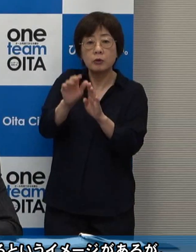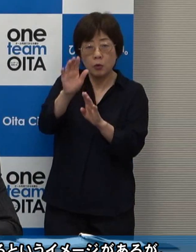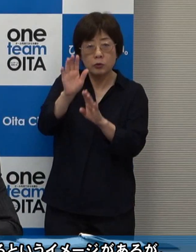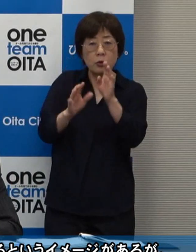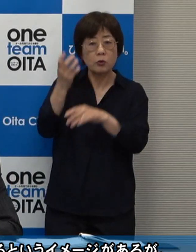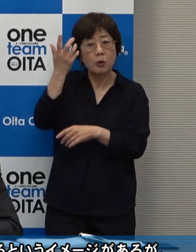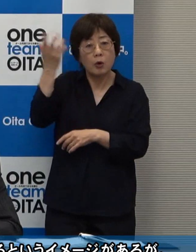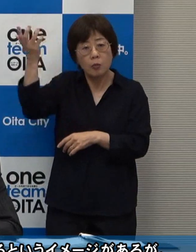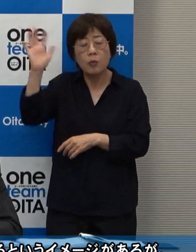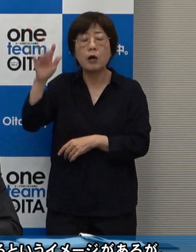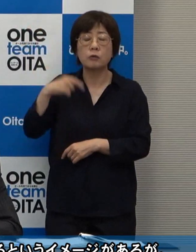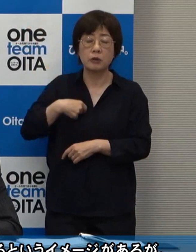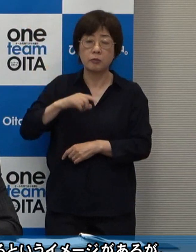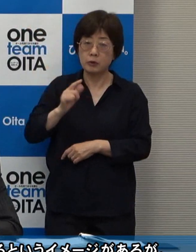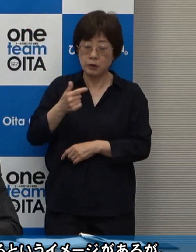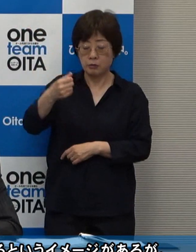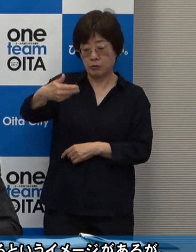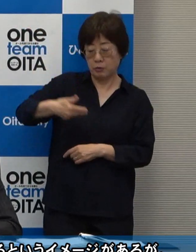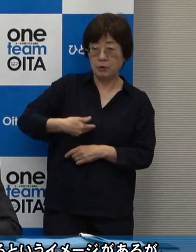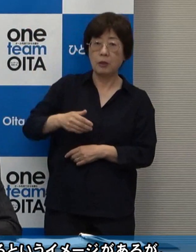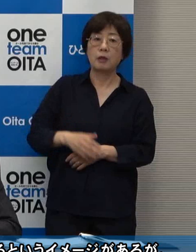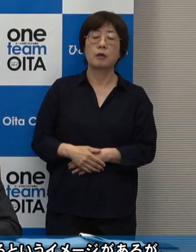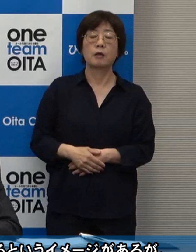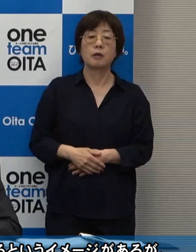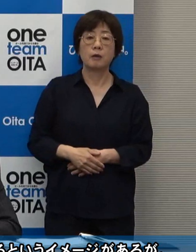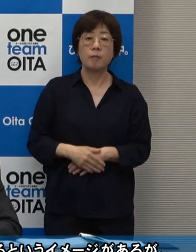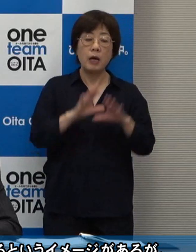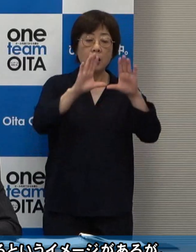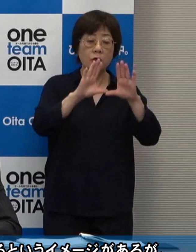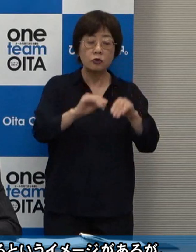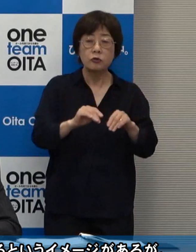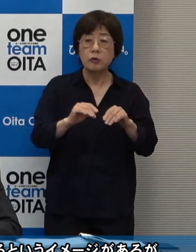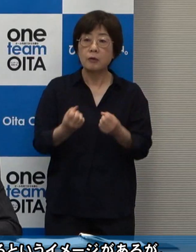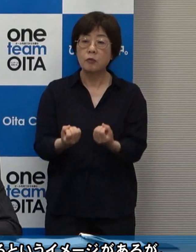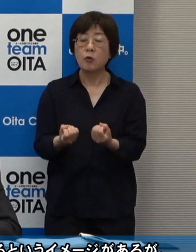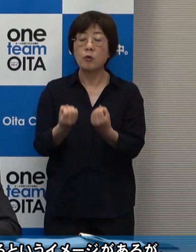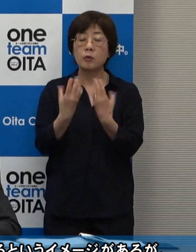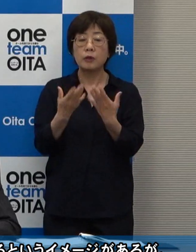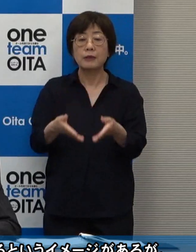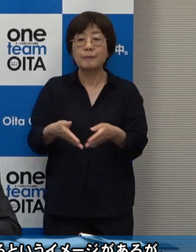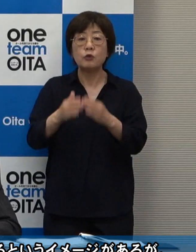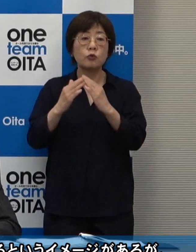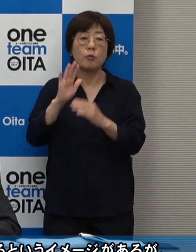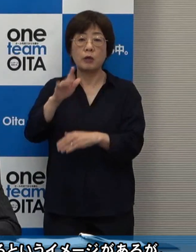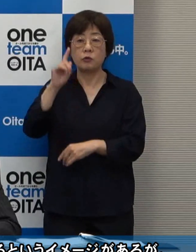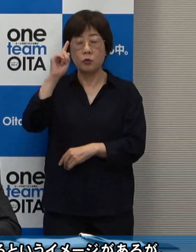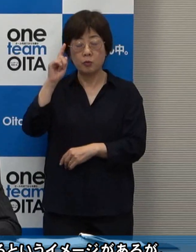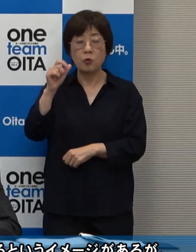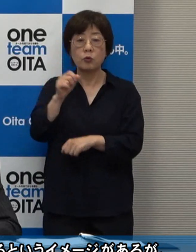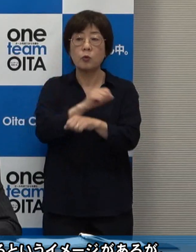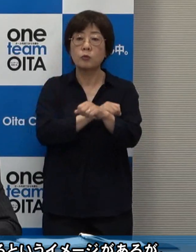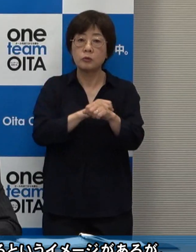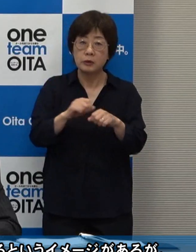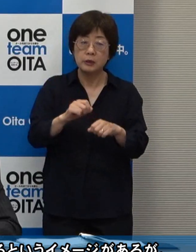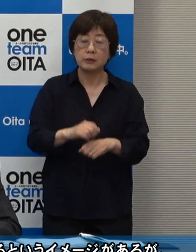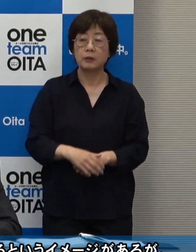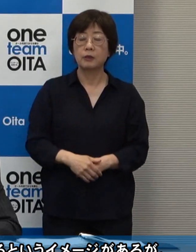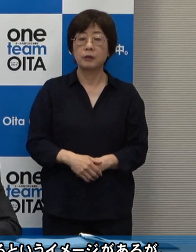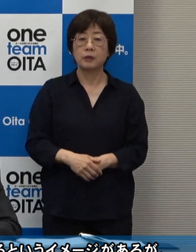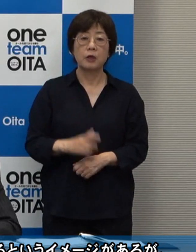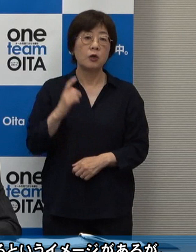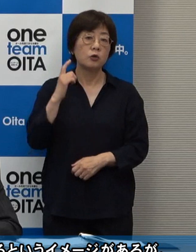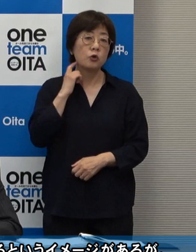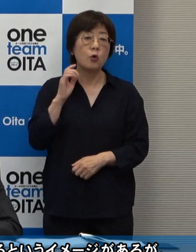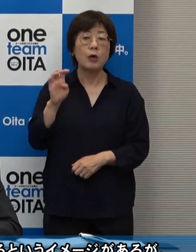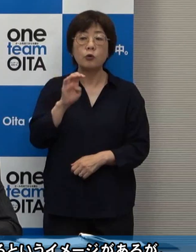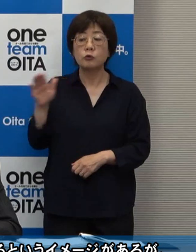ども、まあ廃止だけするものもあると思いますよ。特にさっき申し上げた、もう昭和40